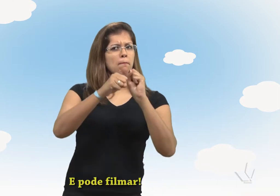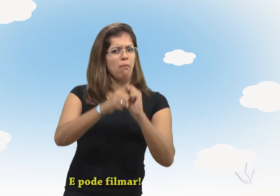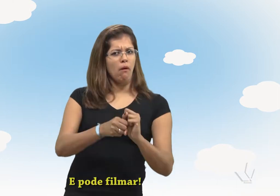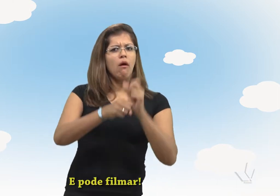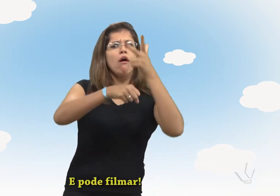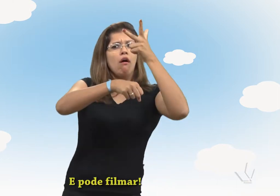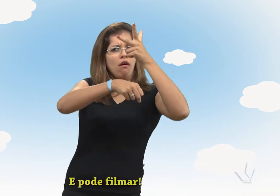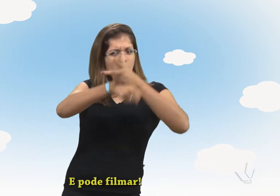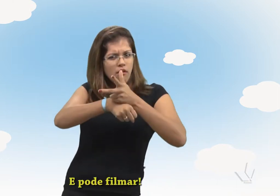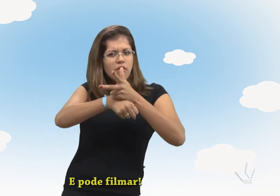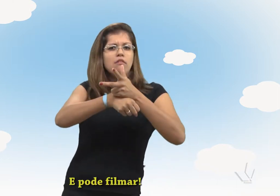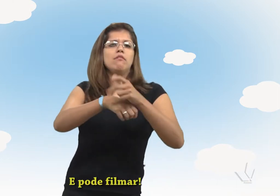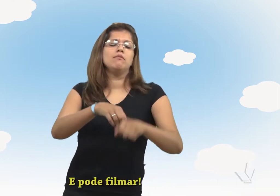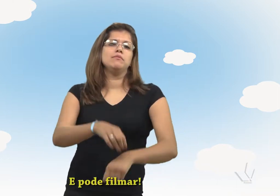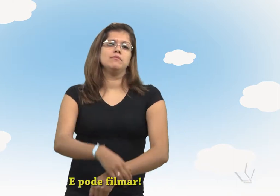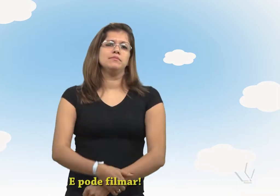E pode filmar.